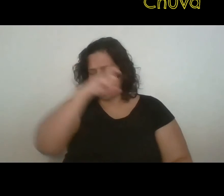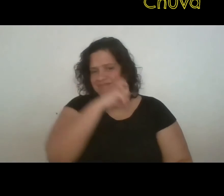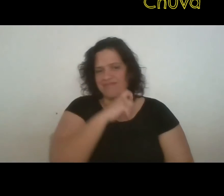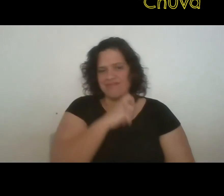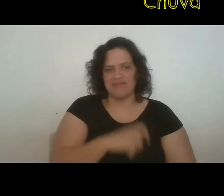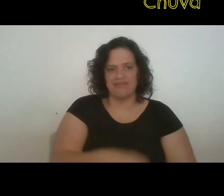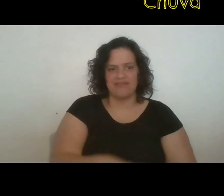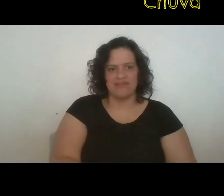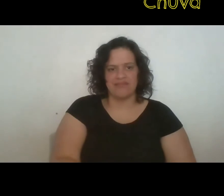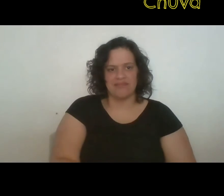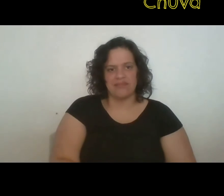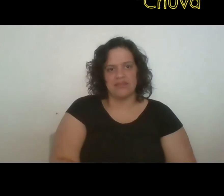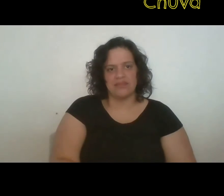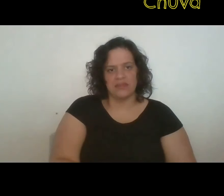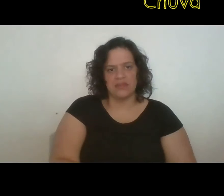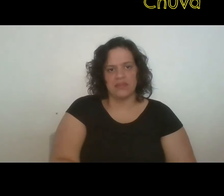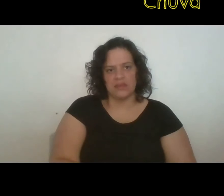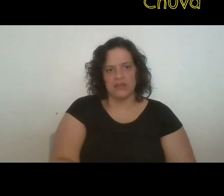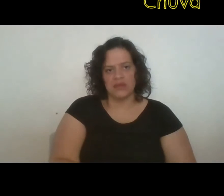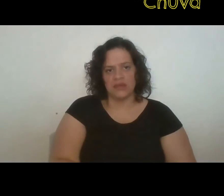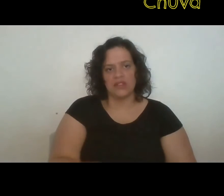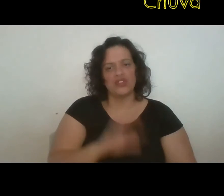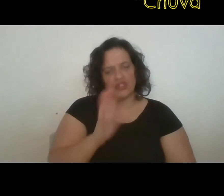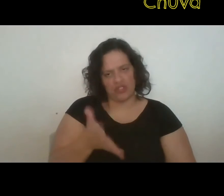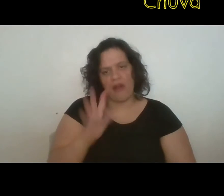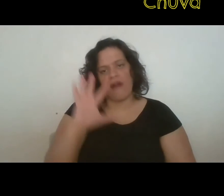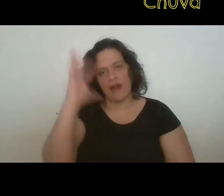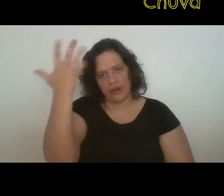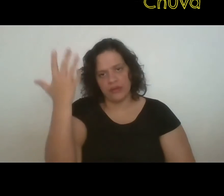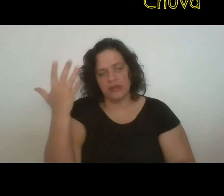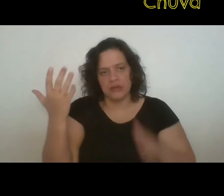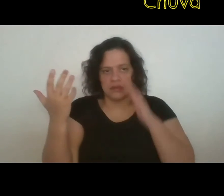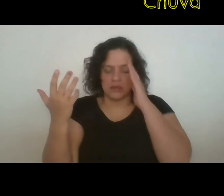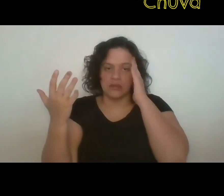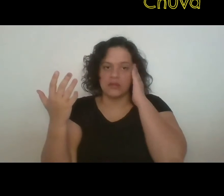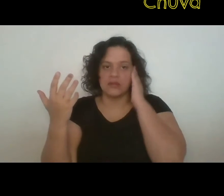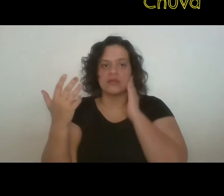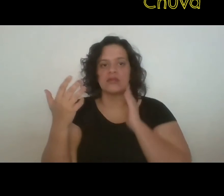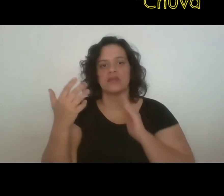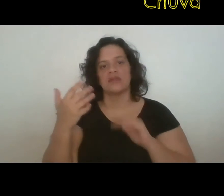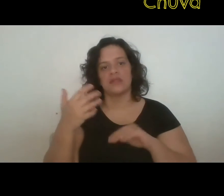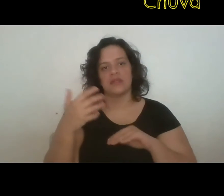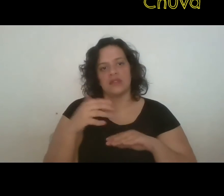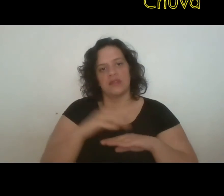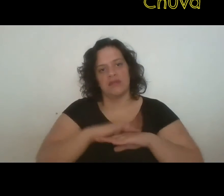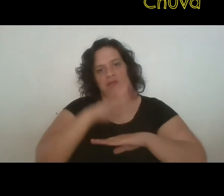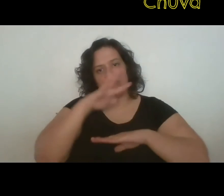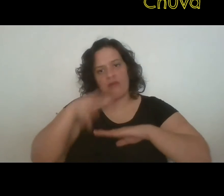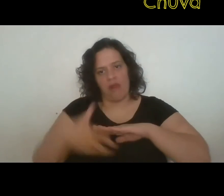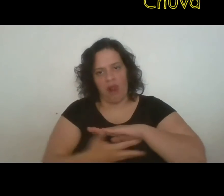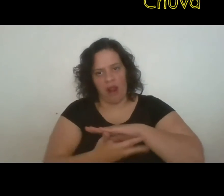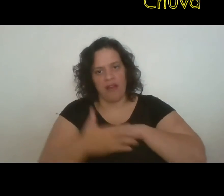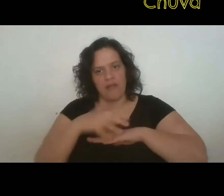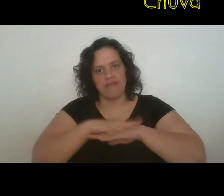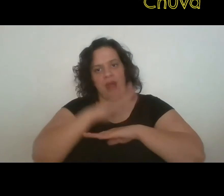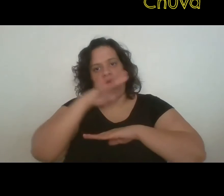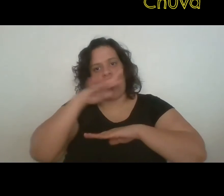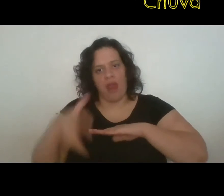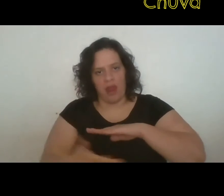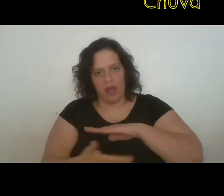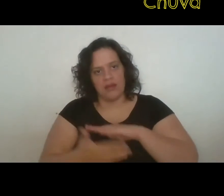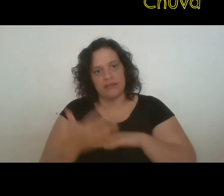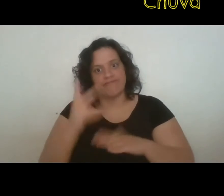pública. Já aconteceu e a gente previu um transbordamento justamente prevendo situações